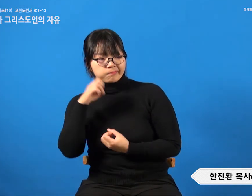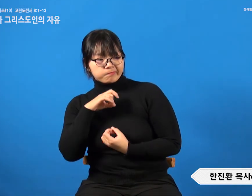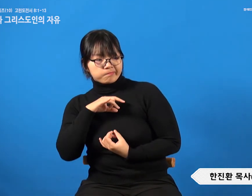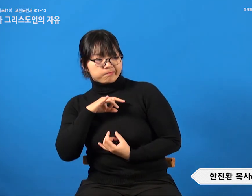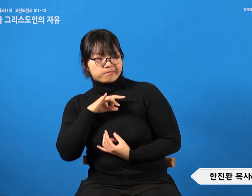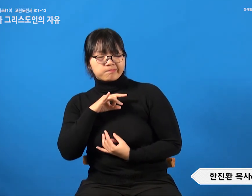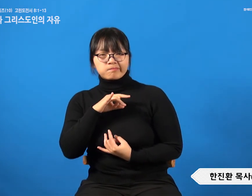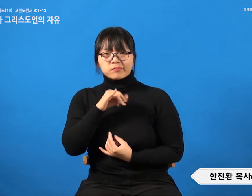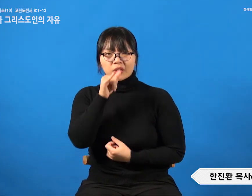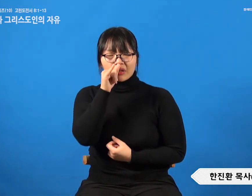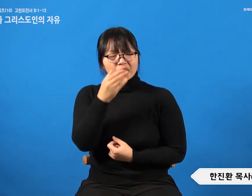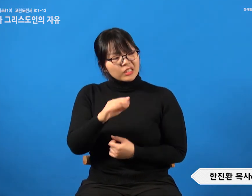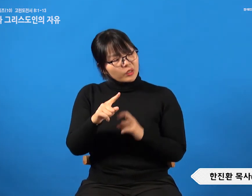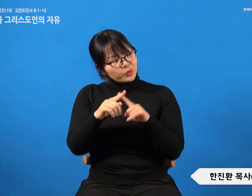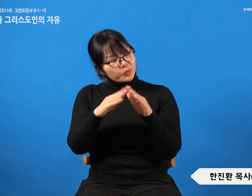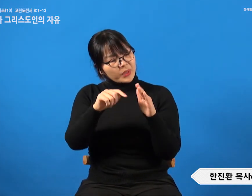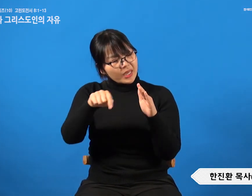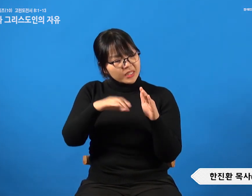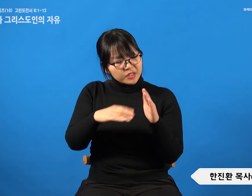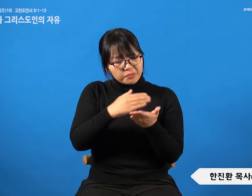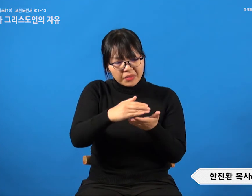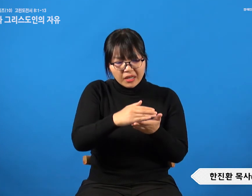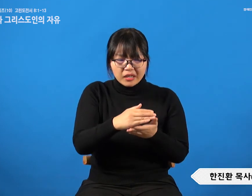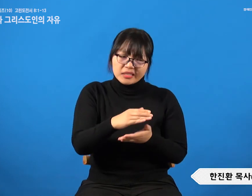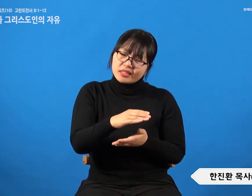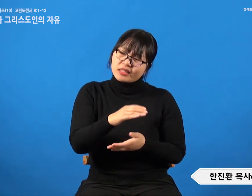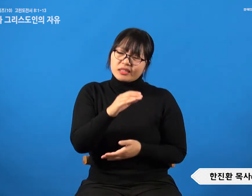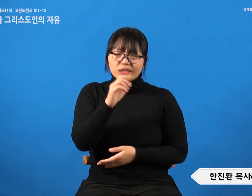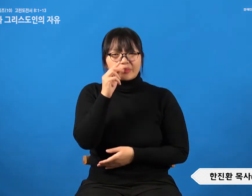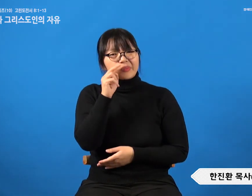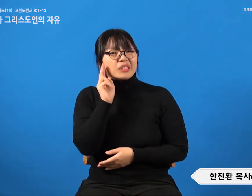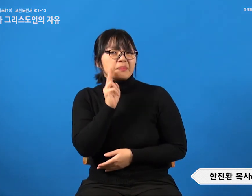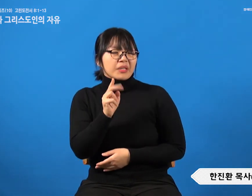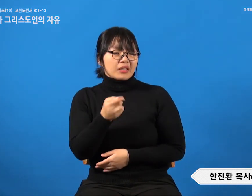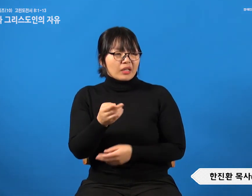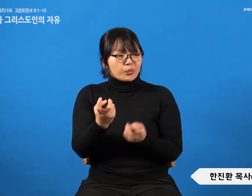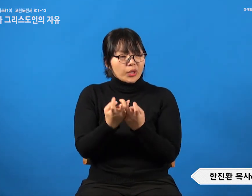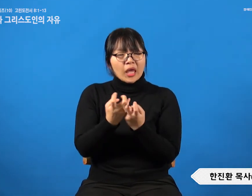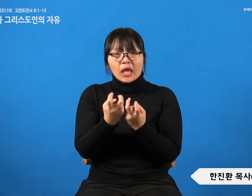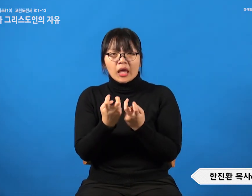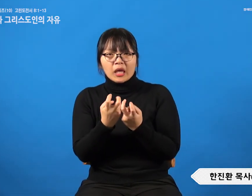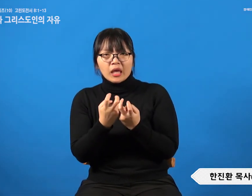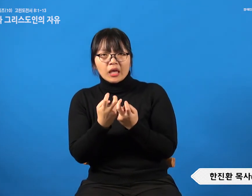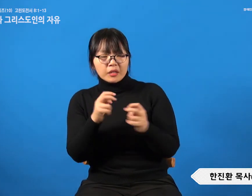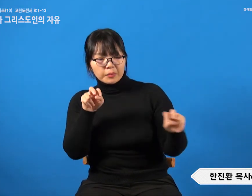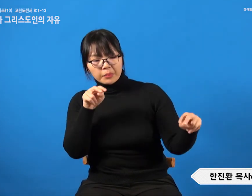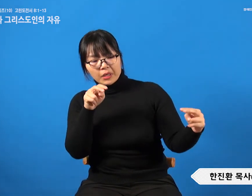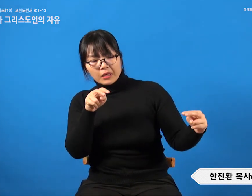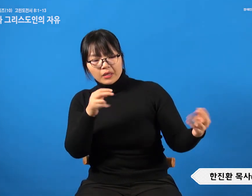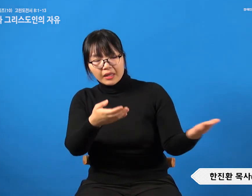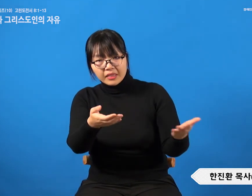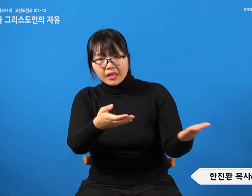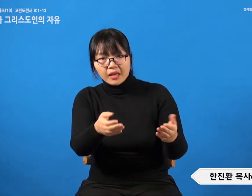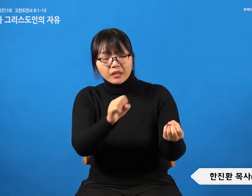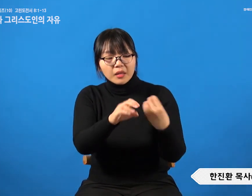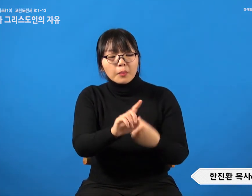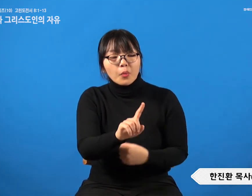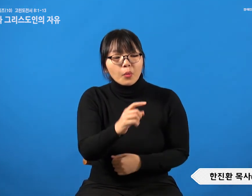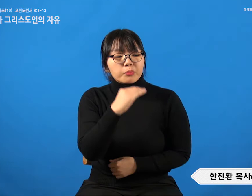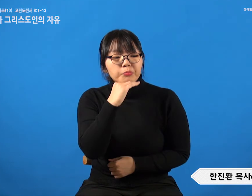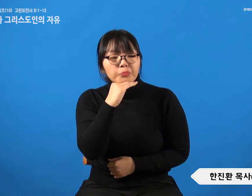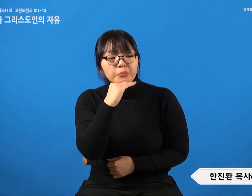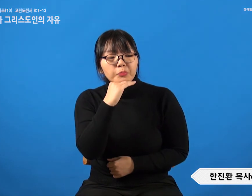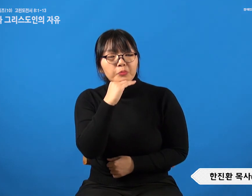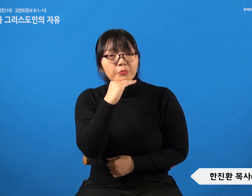아무리 그래도 끌어내는 것은 좀 그런데 어쩌려는 걸까? 전부 긴장해서 그 안내 집사님 바라보고